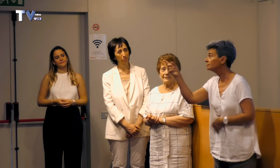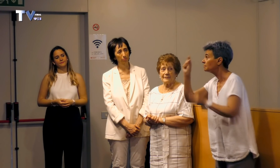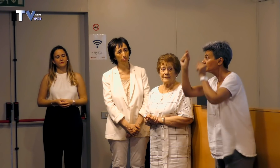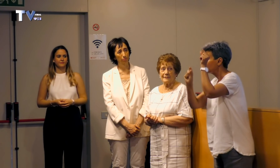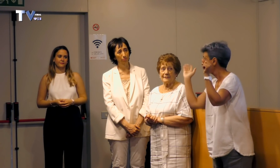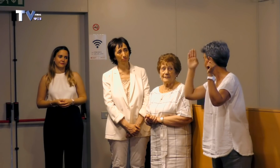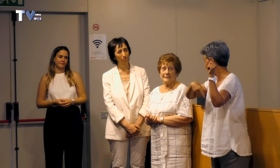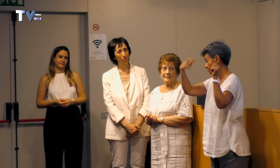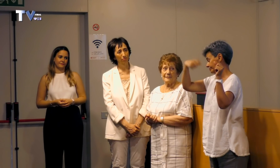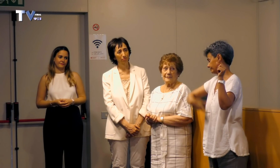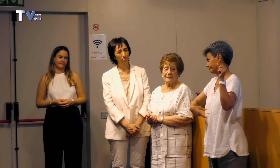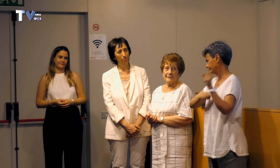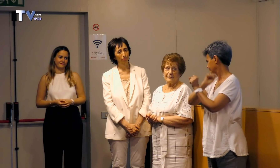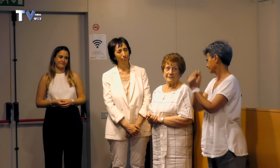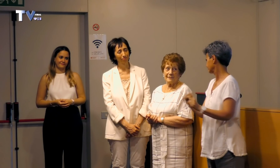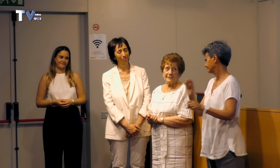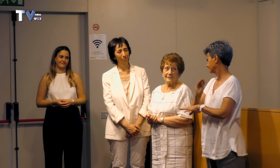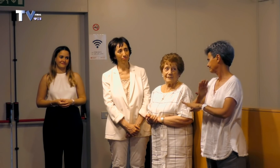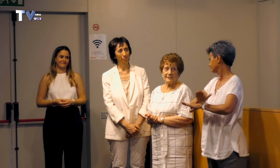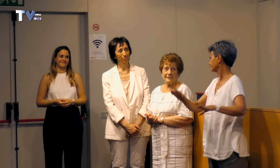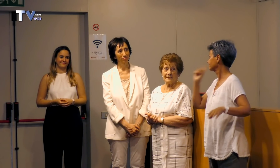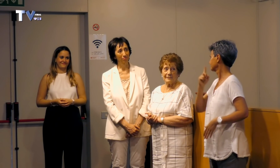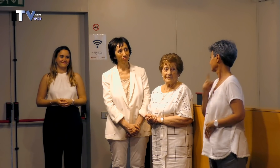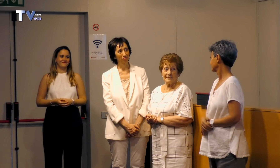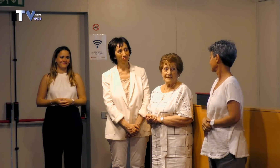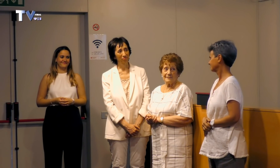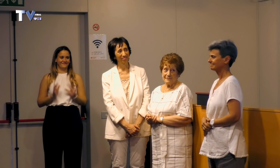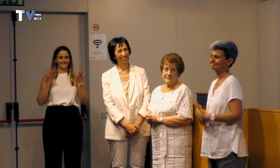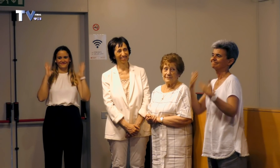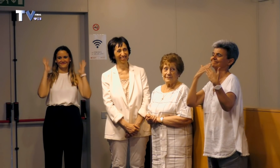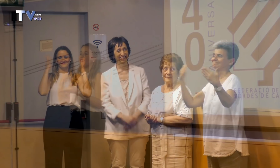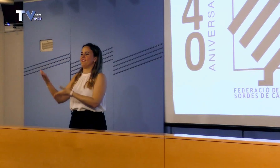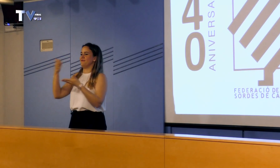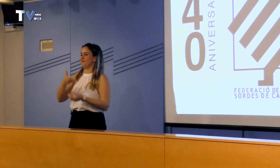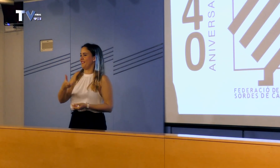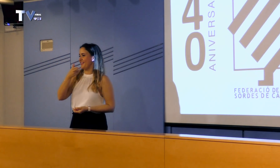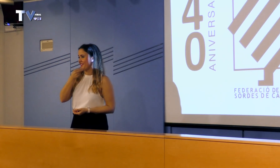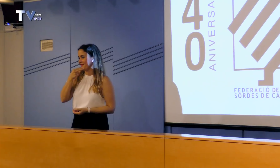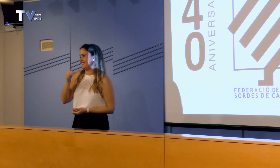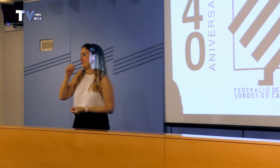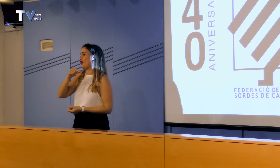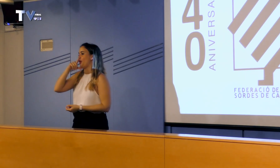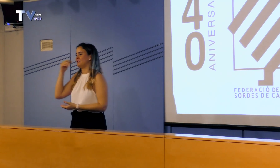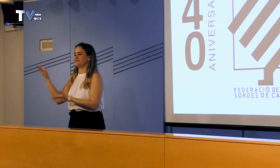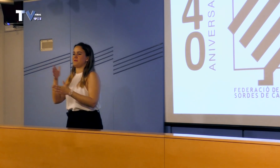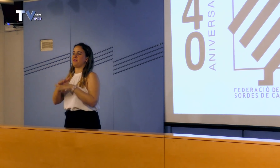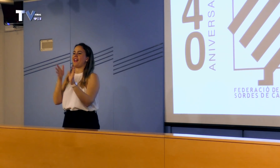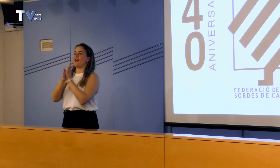això he pogut ser qui soc. Sense aquell engranatge, jo finalitzar aquest acte demanaria la